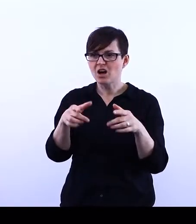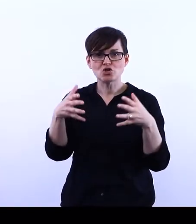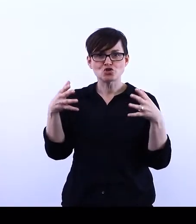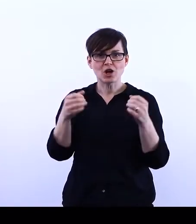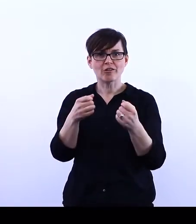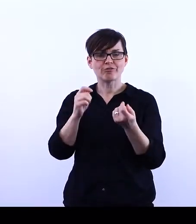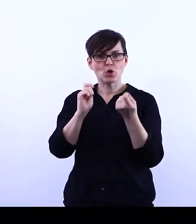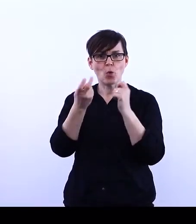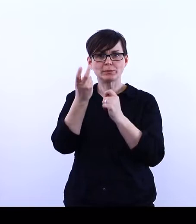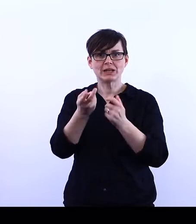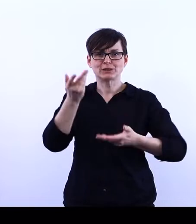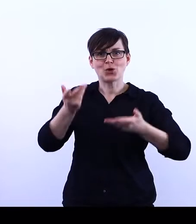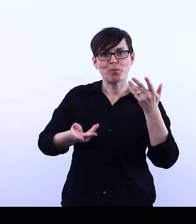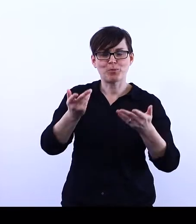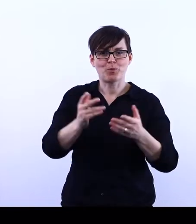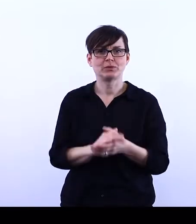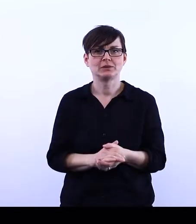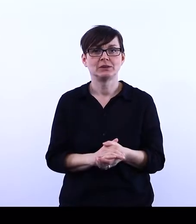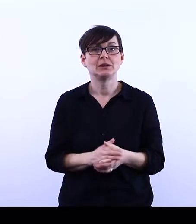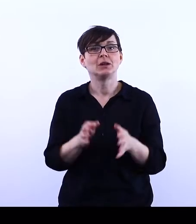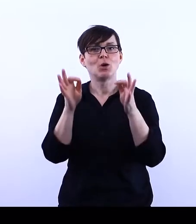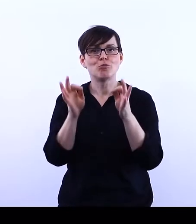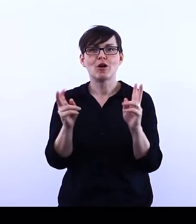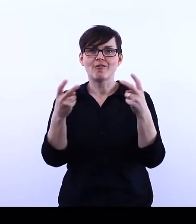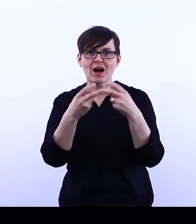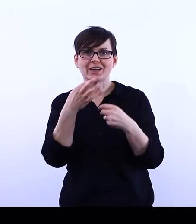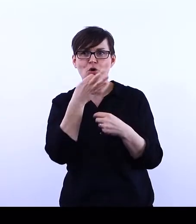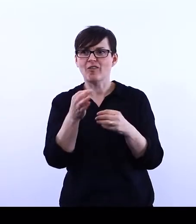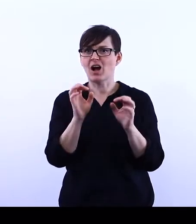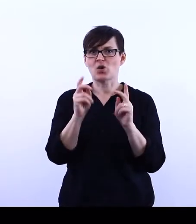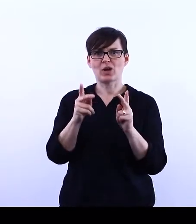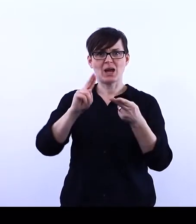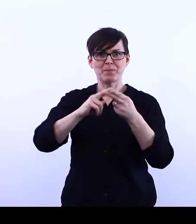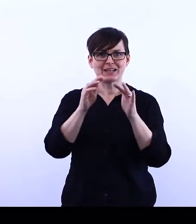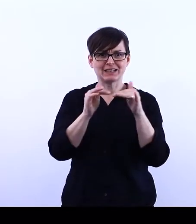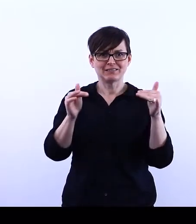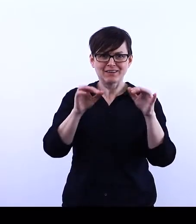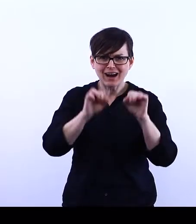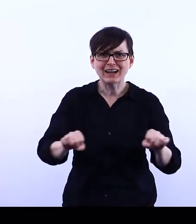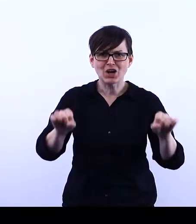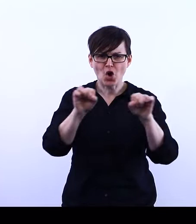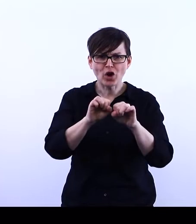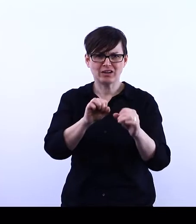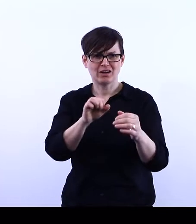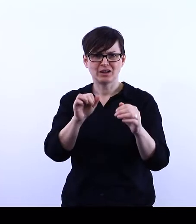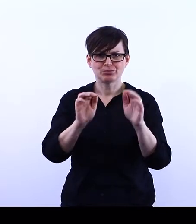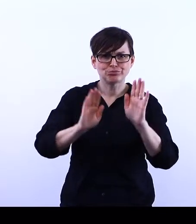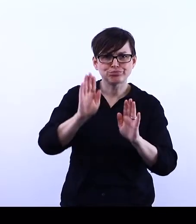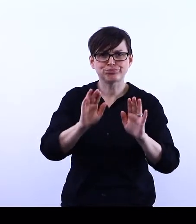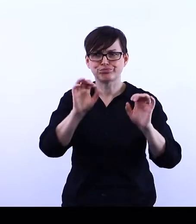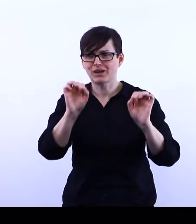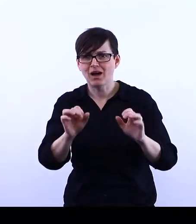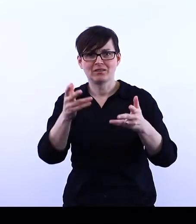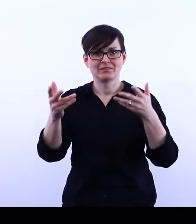stellten sich die Vereine die Frage, wie können wir eigentlich unsere Mitgliederversammlung online abhalten? Wie stellen wir sicher, dass wir auch